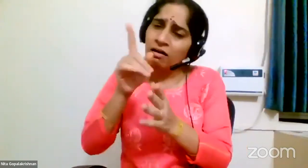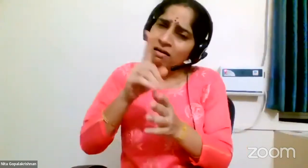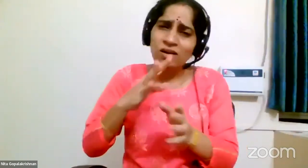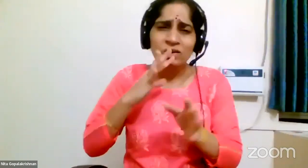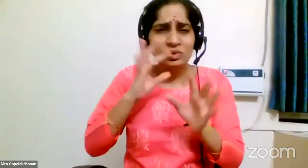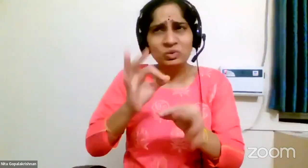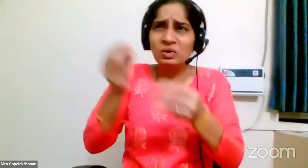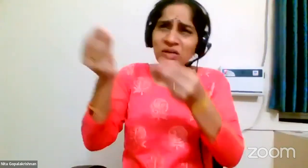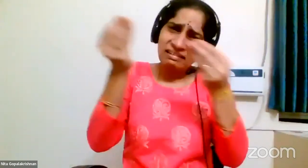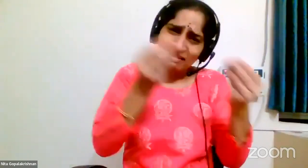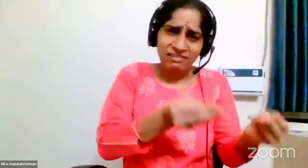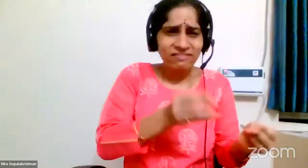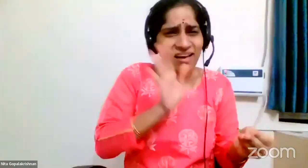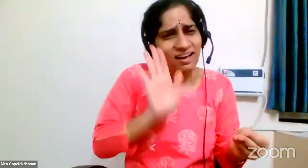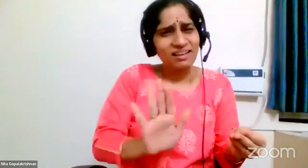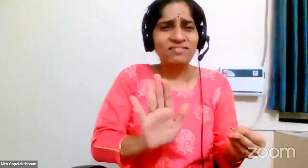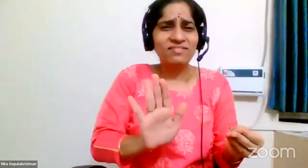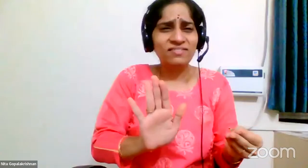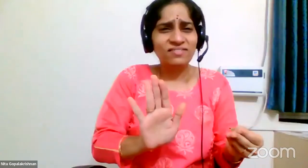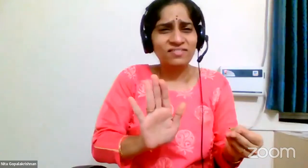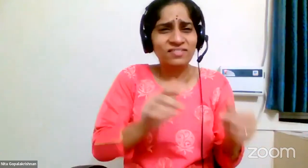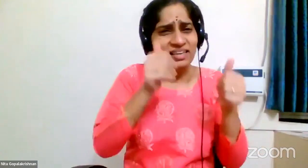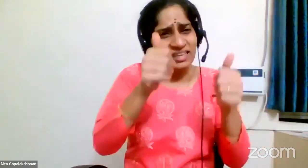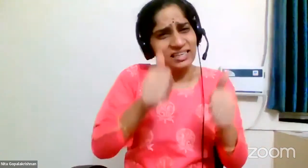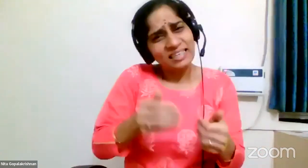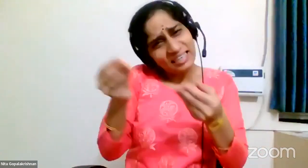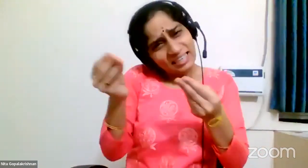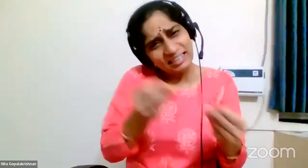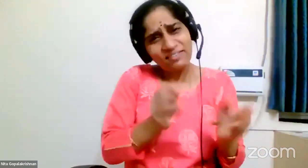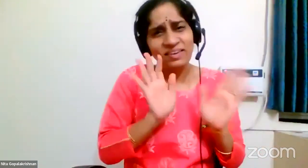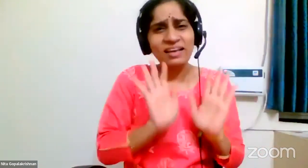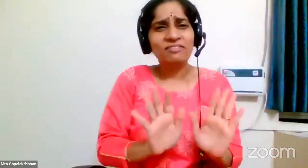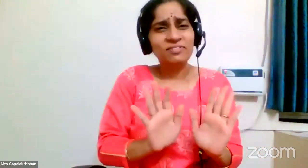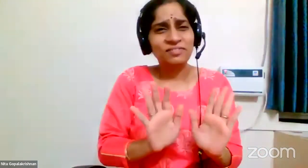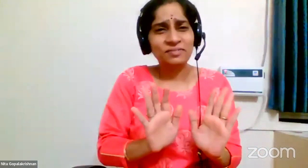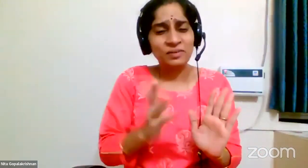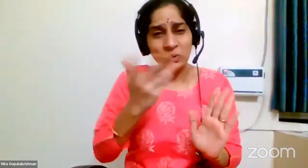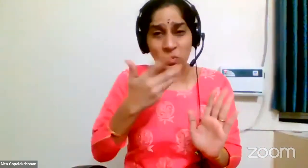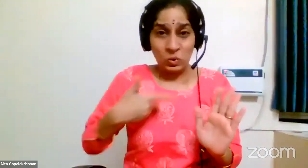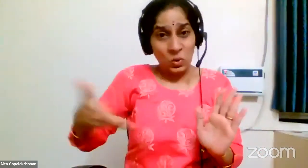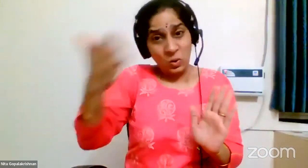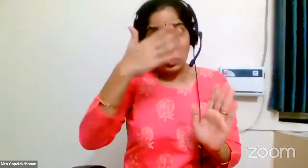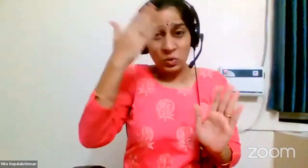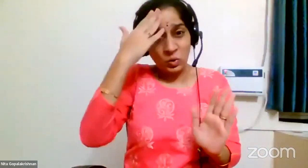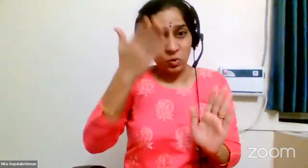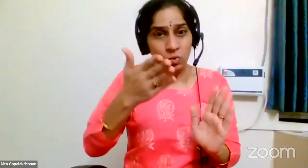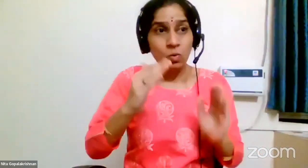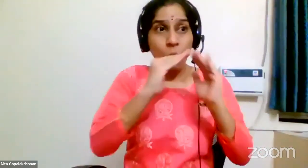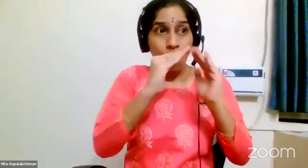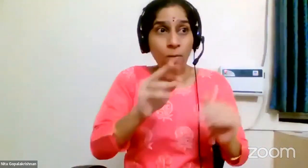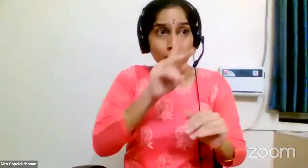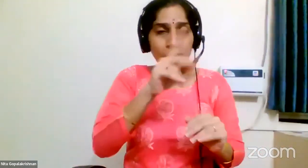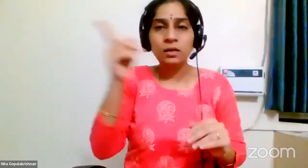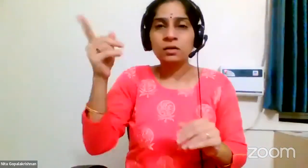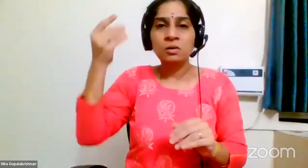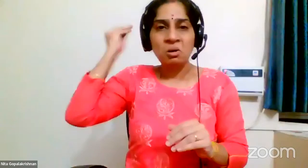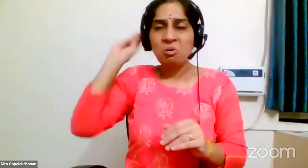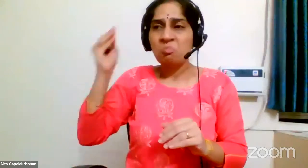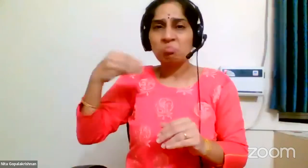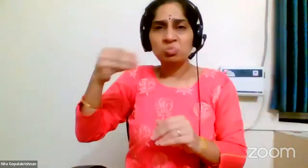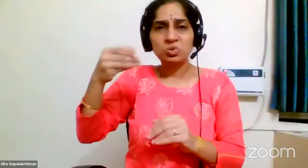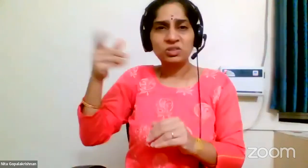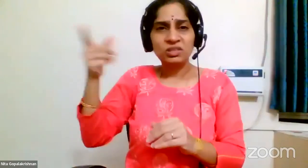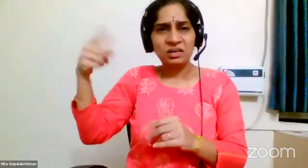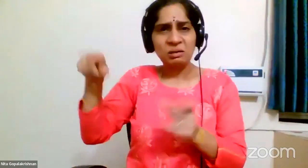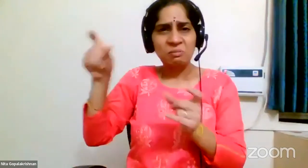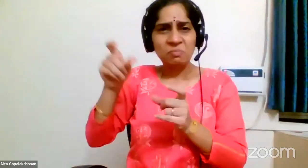कि पुत्र चाहिए तो ये यज्ञ करो, पुत्र चाहिए तो ये यज्ञ करो, है ना, घर चाहिए तो ये यज्ञ करो या इस देवी देवता